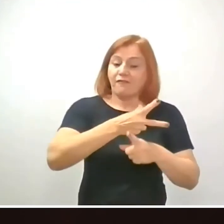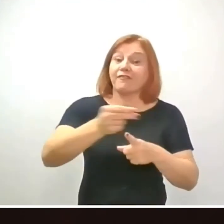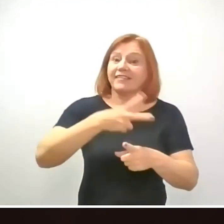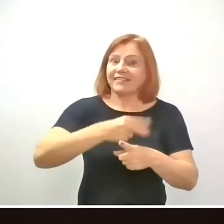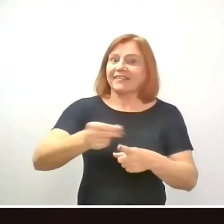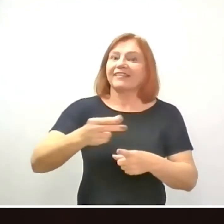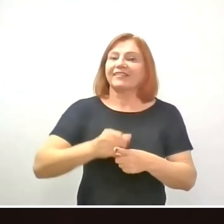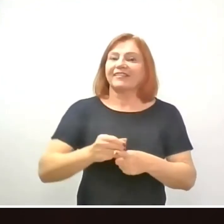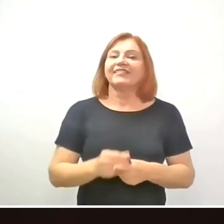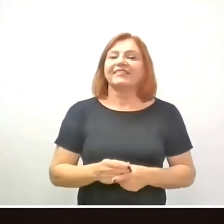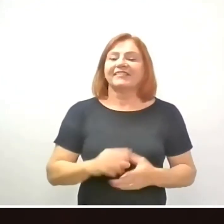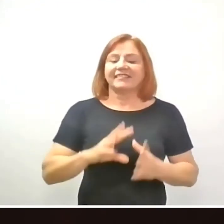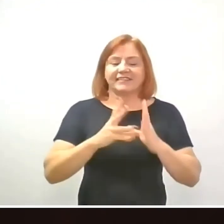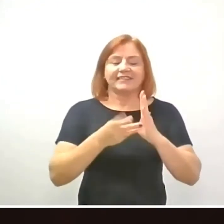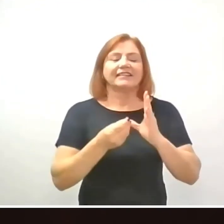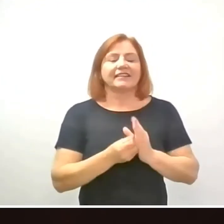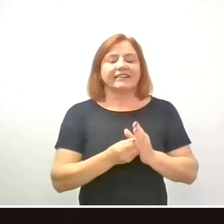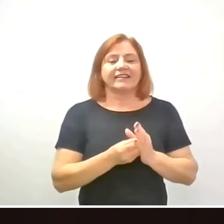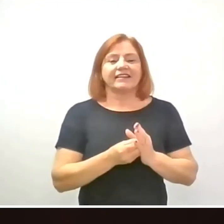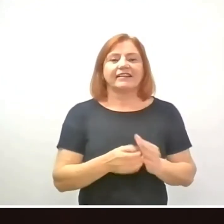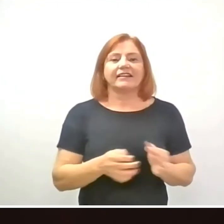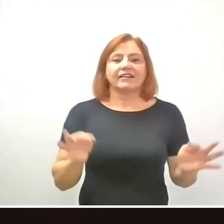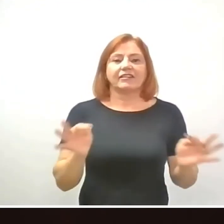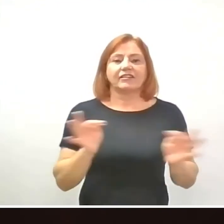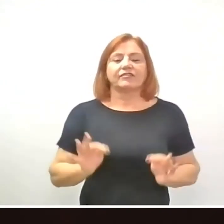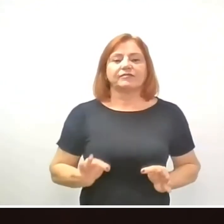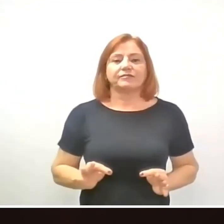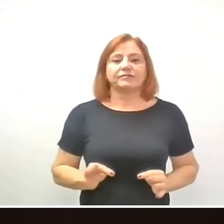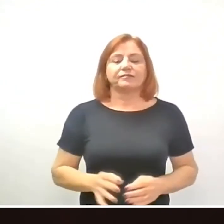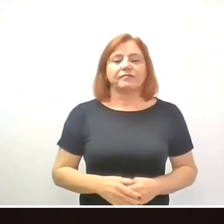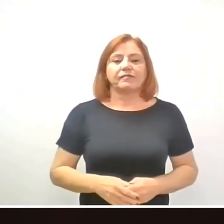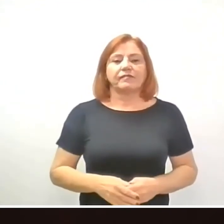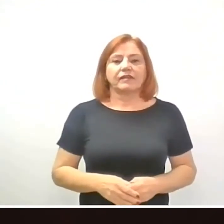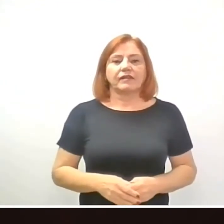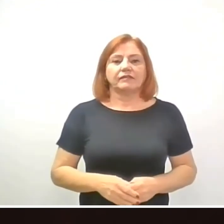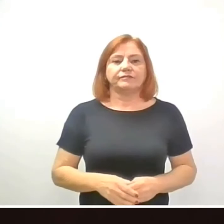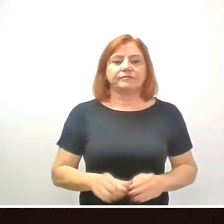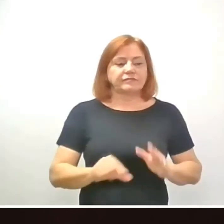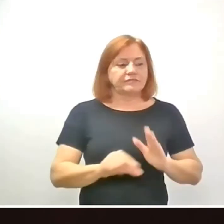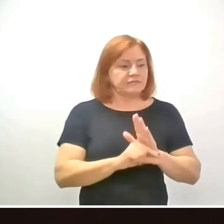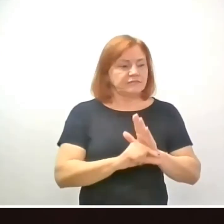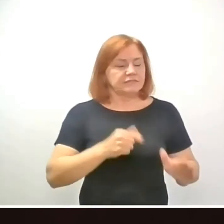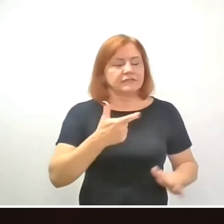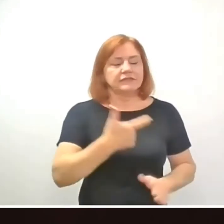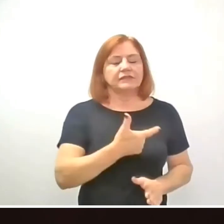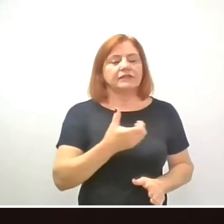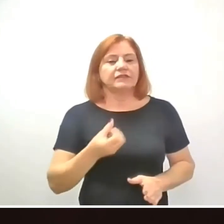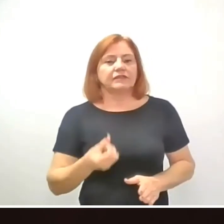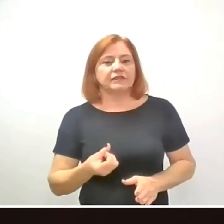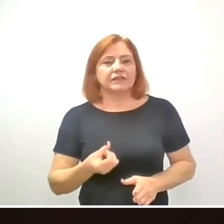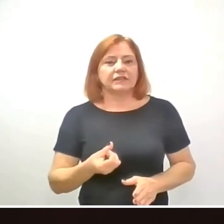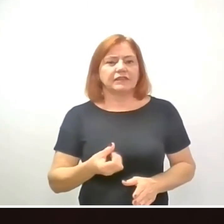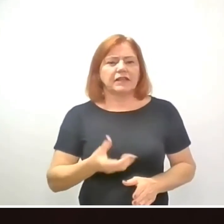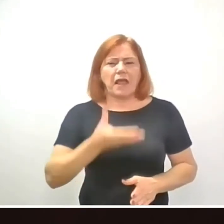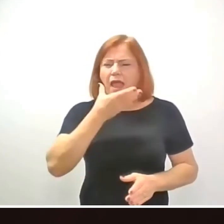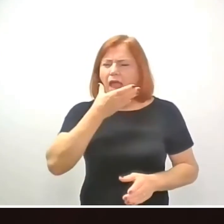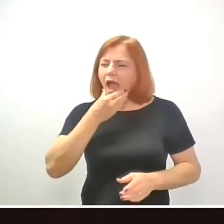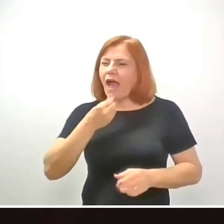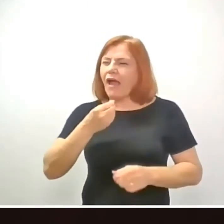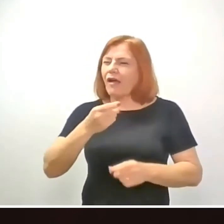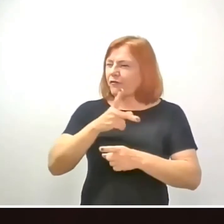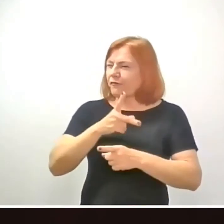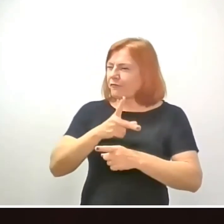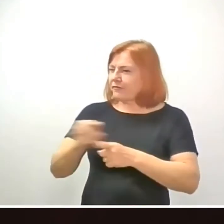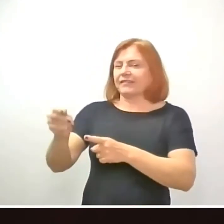2, nos versículos que a gente leu. Versículo 26, o vencedor. Vocês